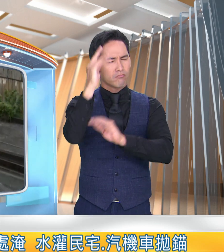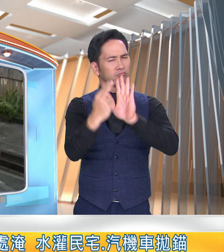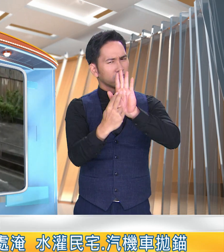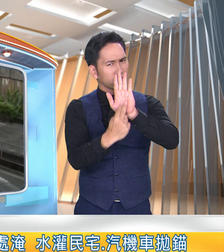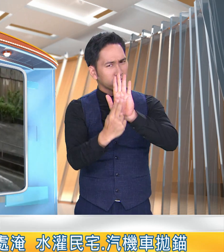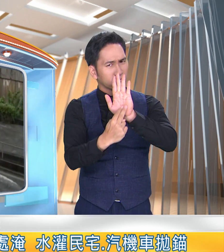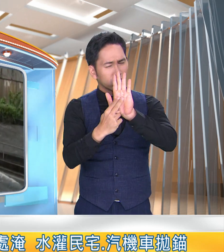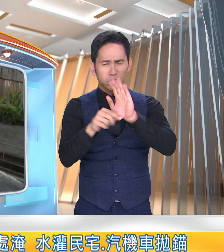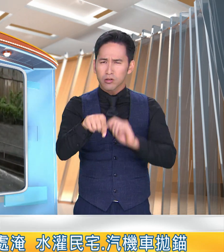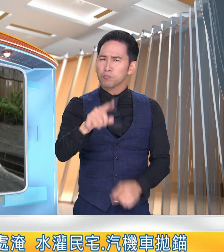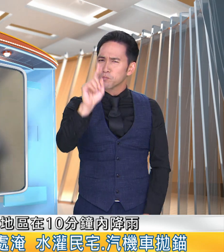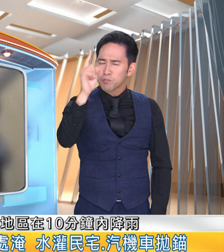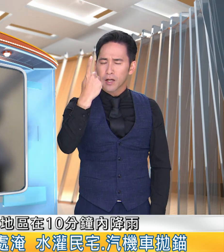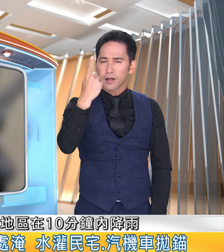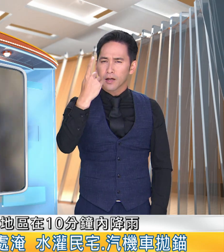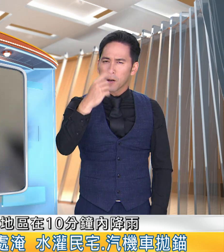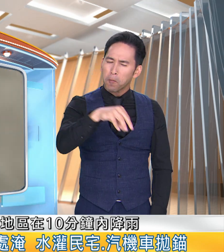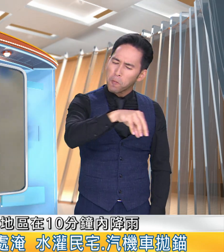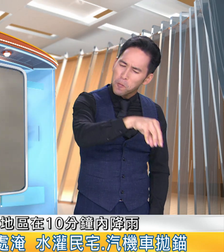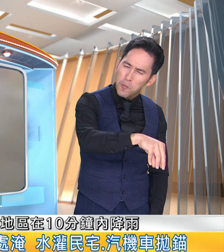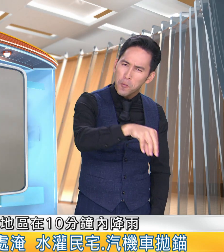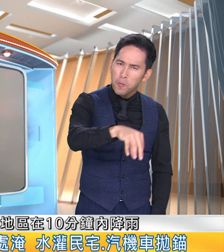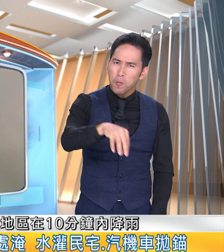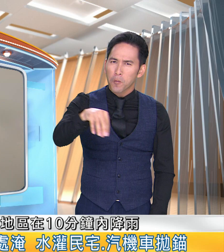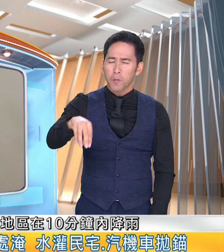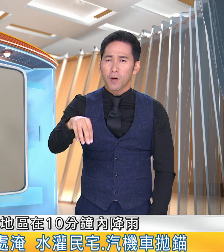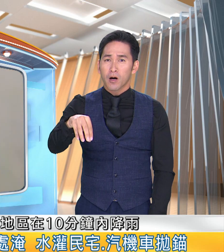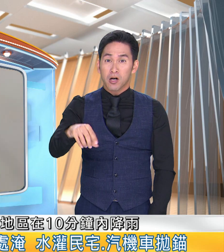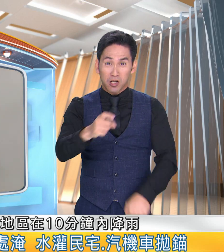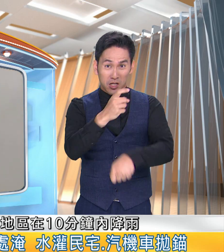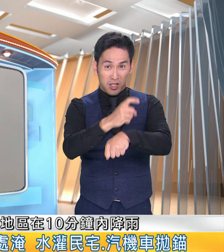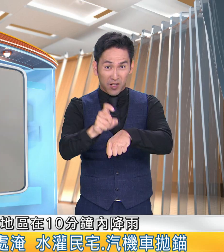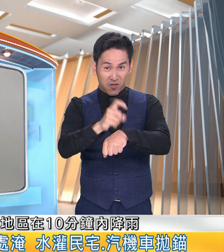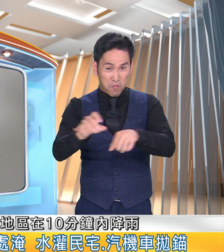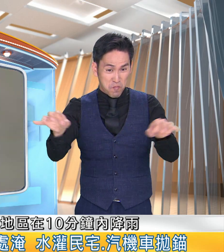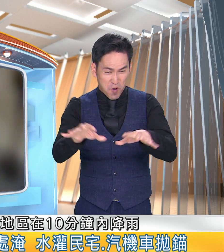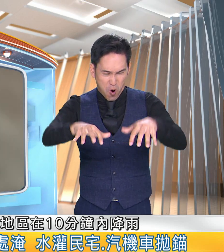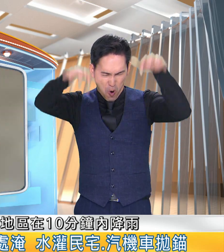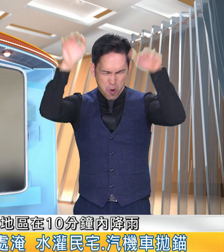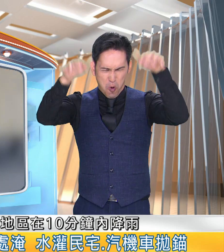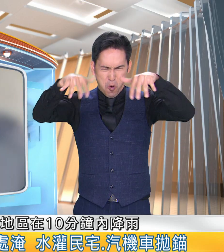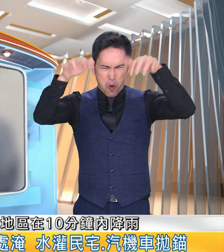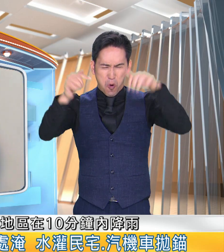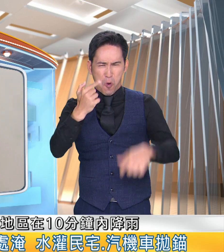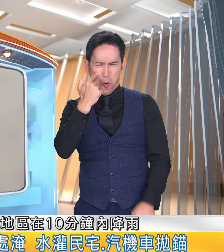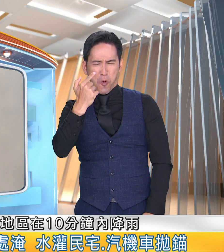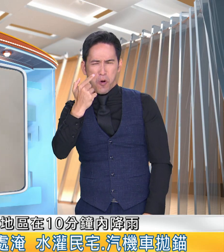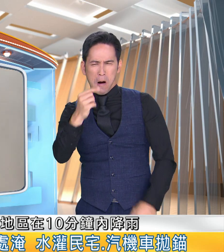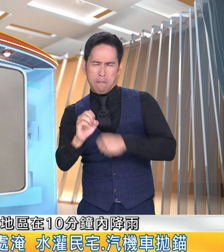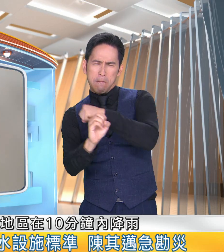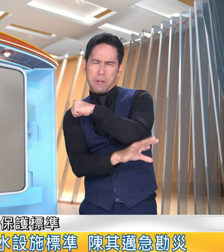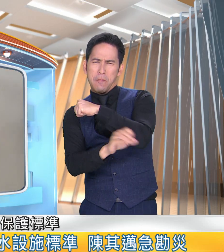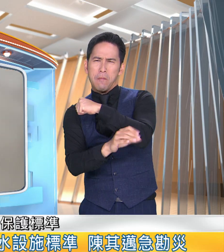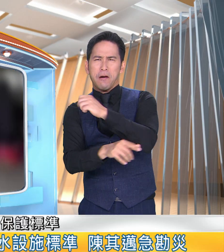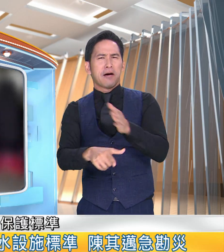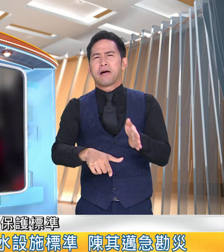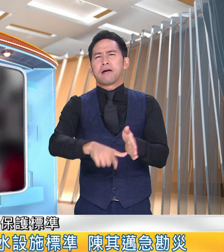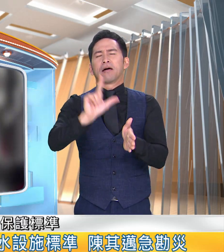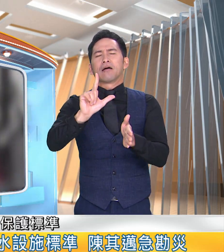示，积水的原因是部分地区在十分钟内降雨超过了排水设施的保护